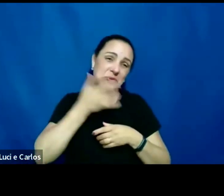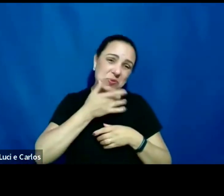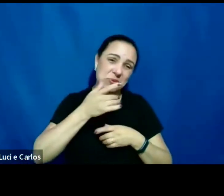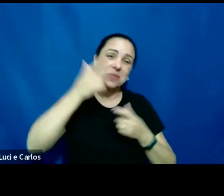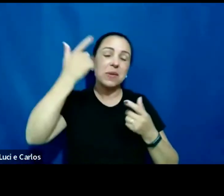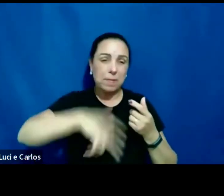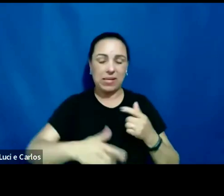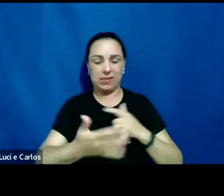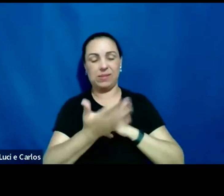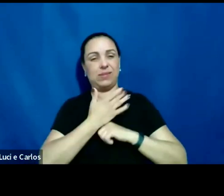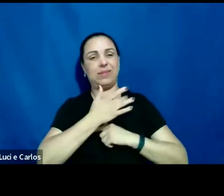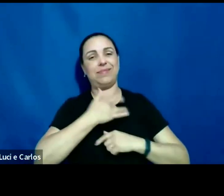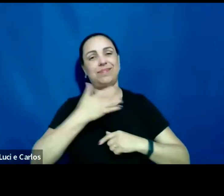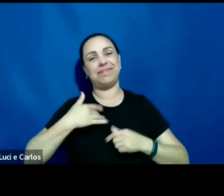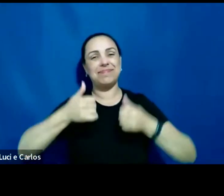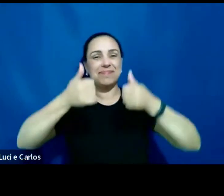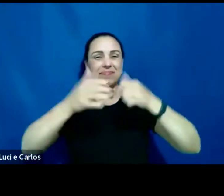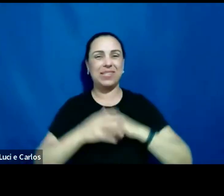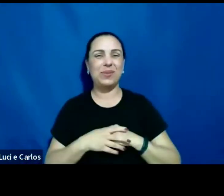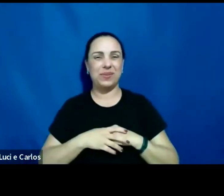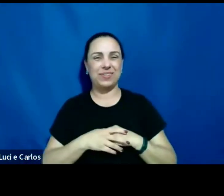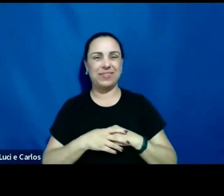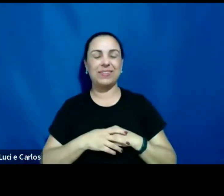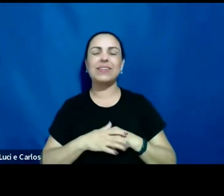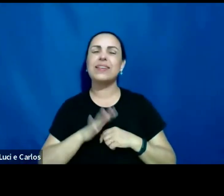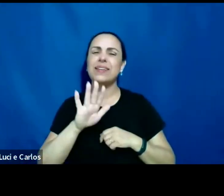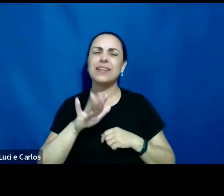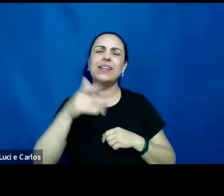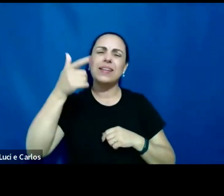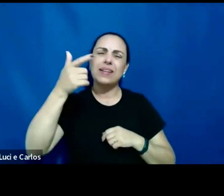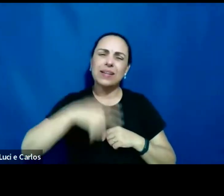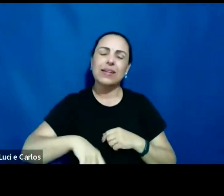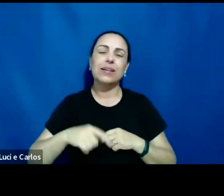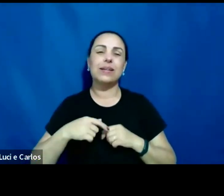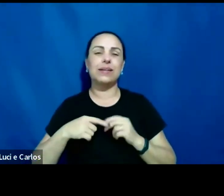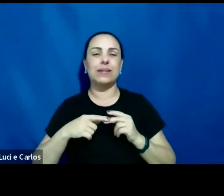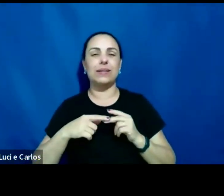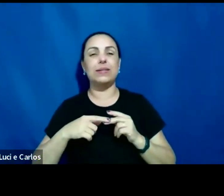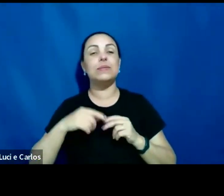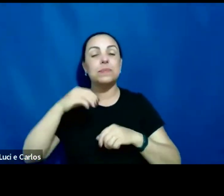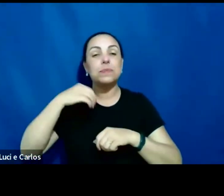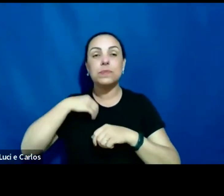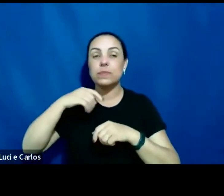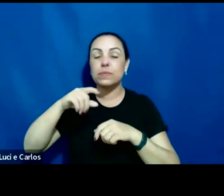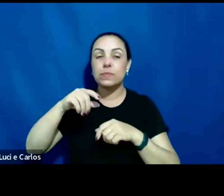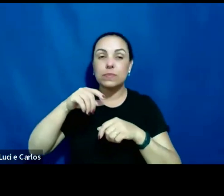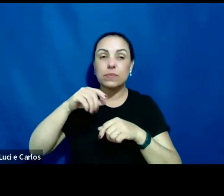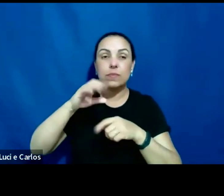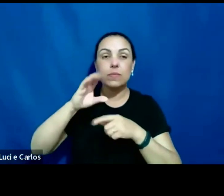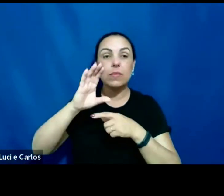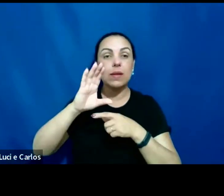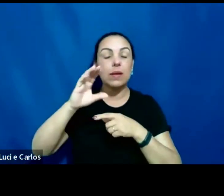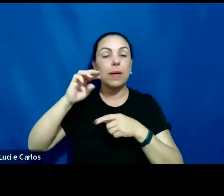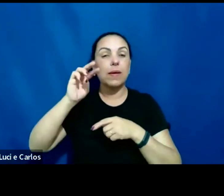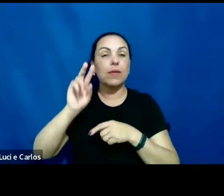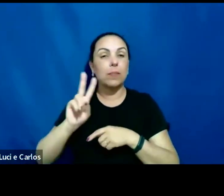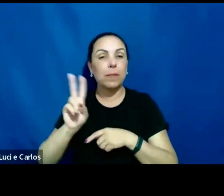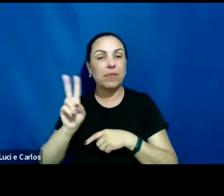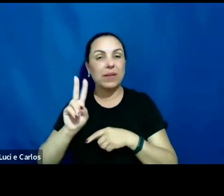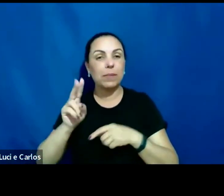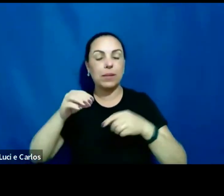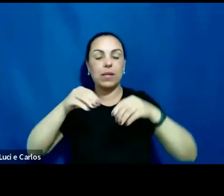O projeto da Timol fornece o íon de magnésio com cálcio na água,